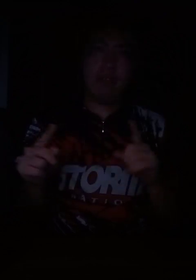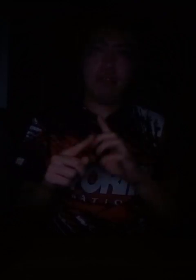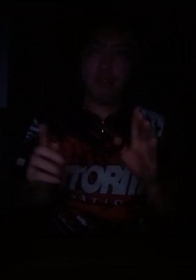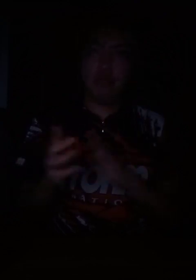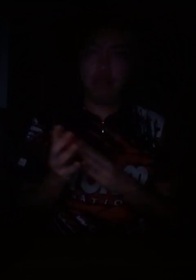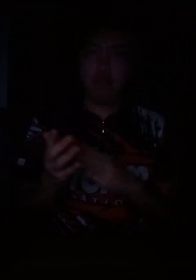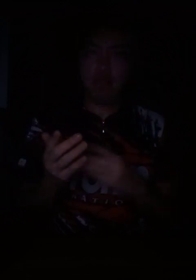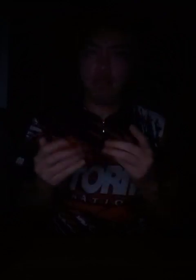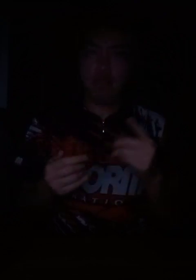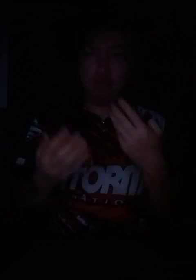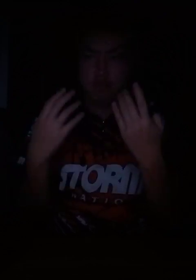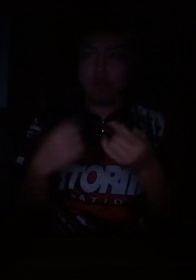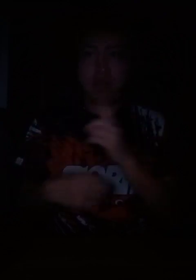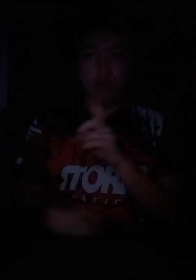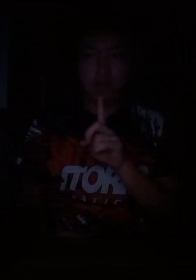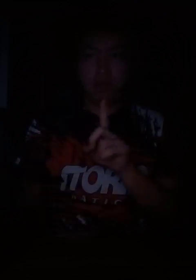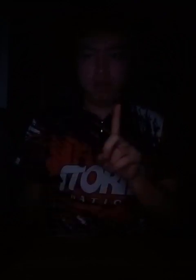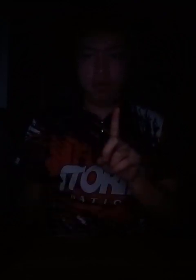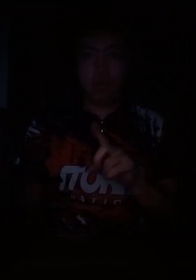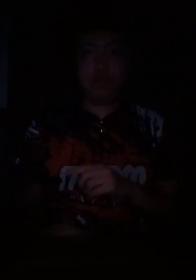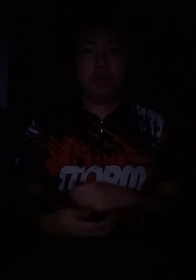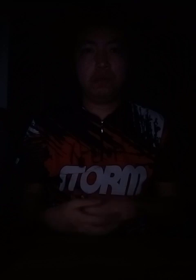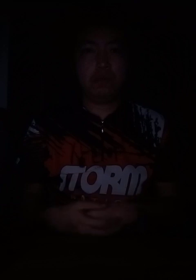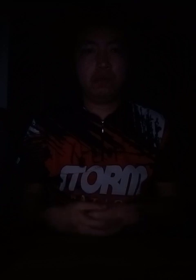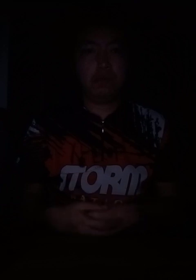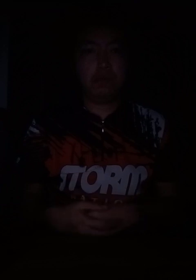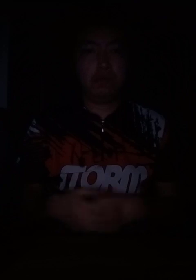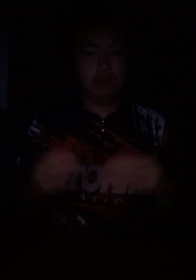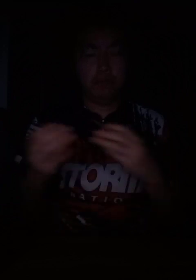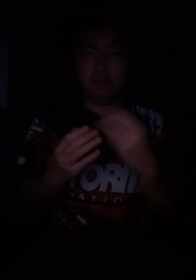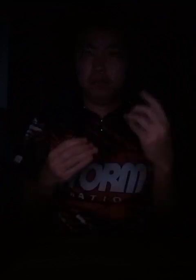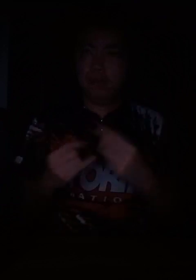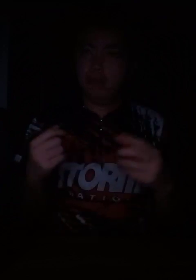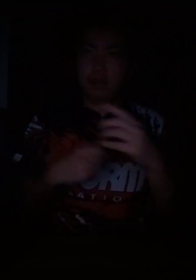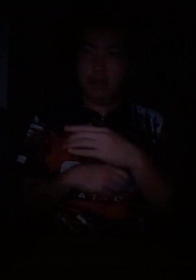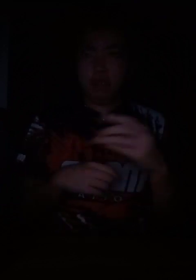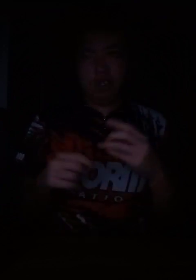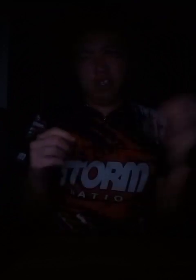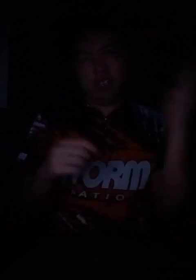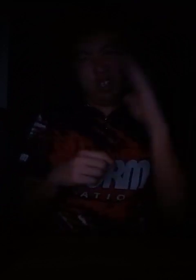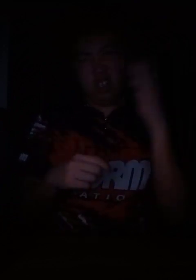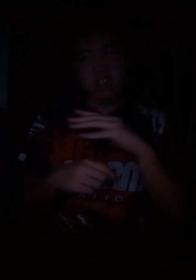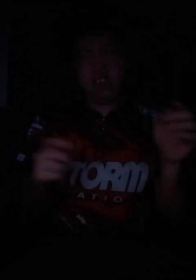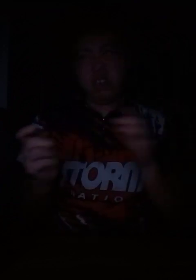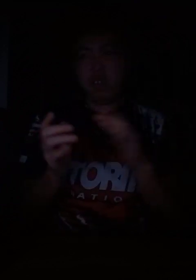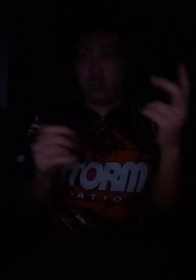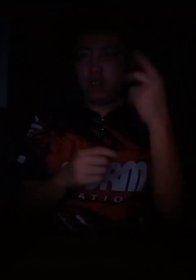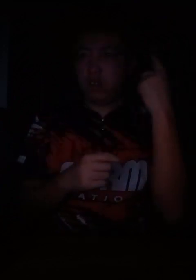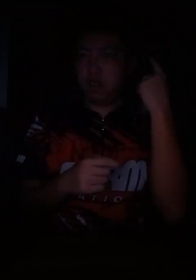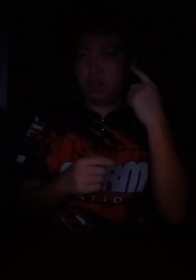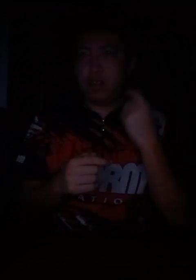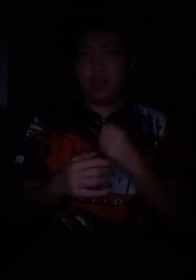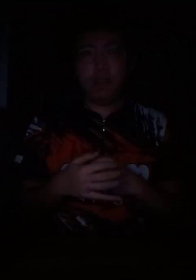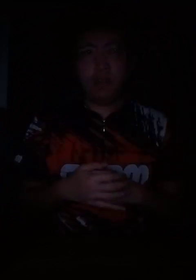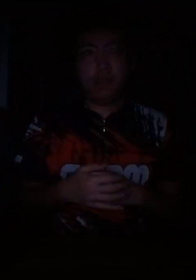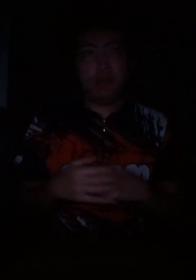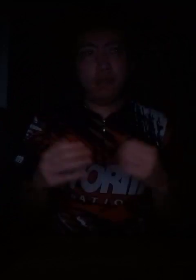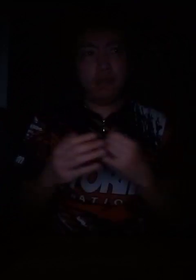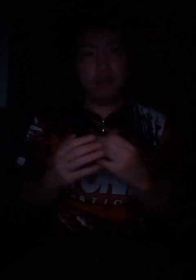걱정도 되는데 지금 상태 어떤 상황입니까? 네, 기사는 승객이 자신을 때리자 바로 경찰에 신고했는데요. 문제 승객이